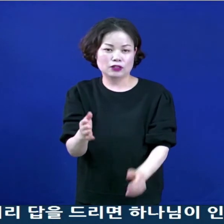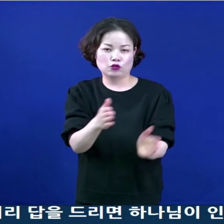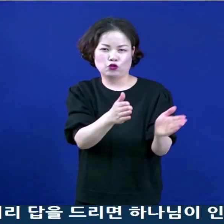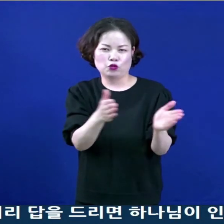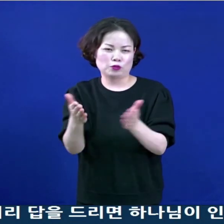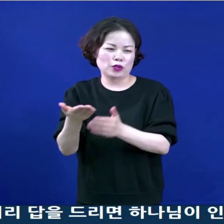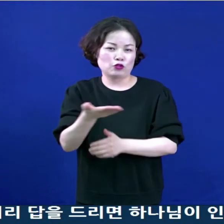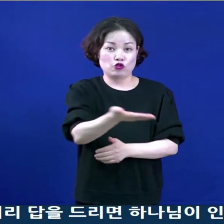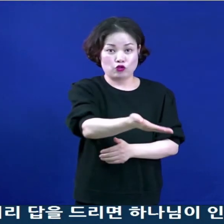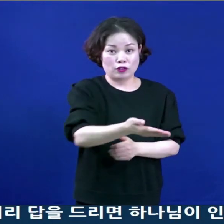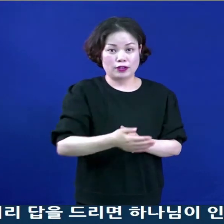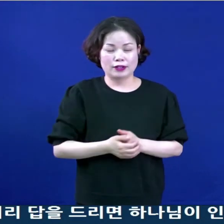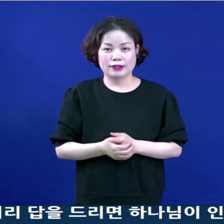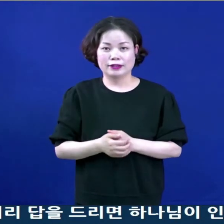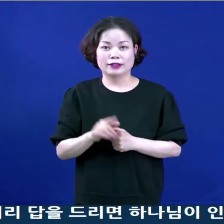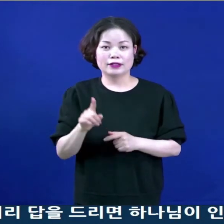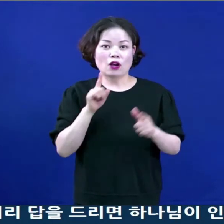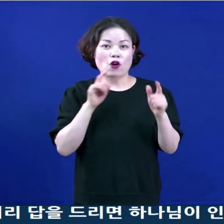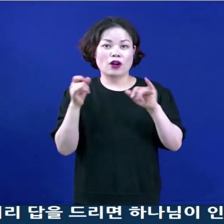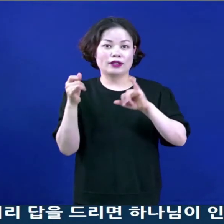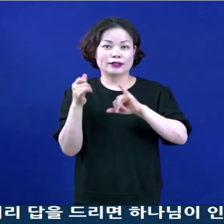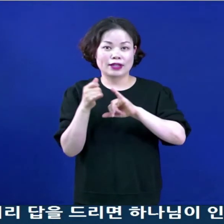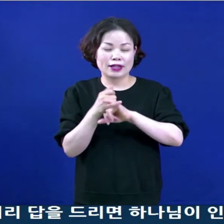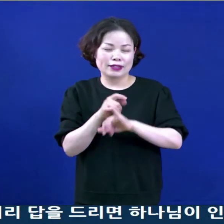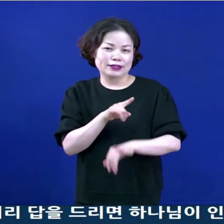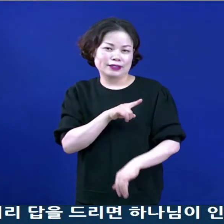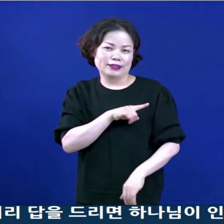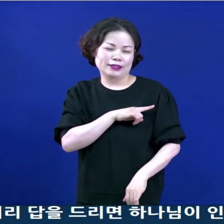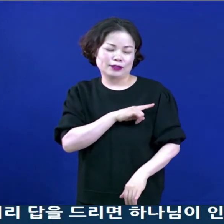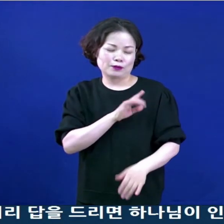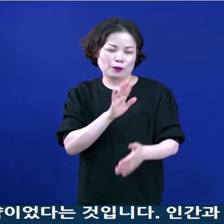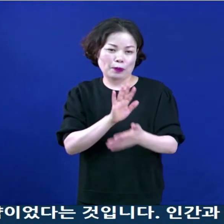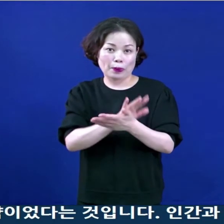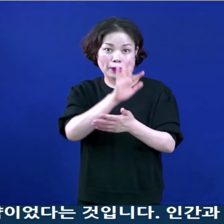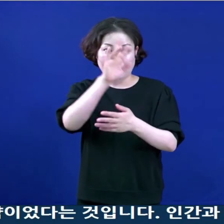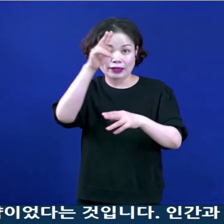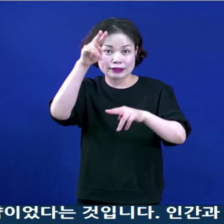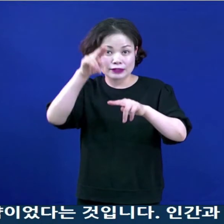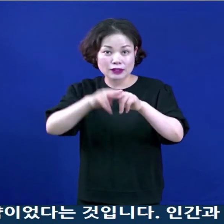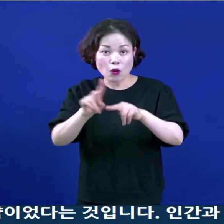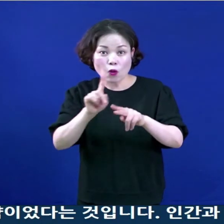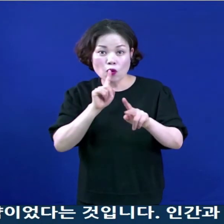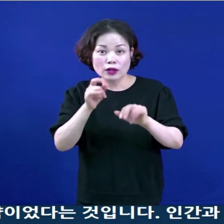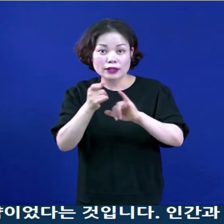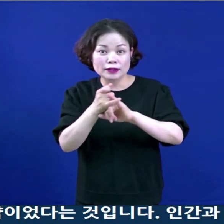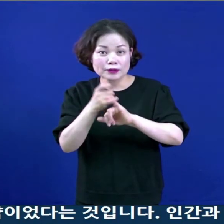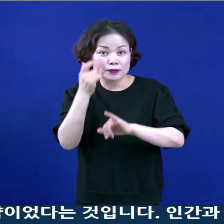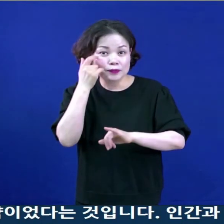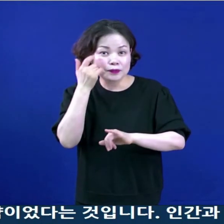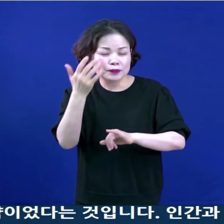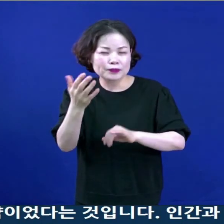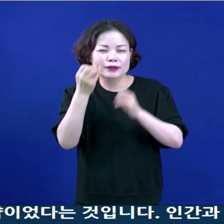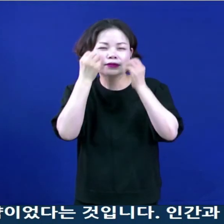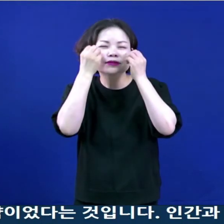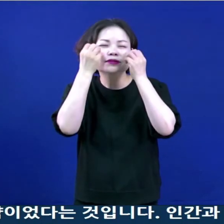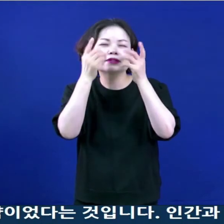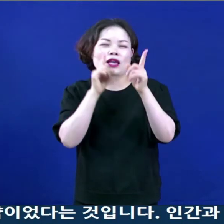것. 그리고 그 언약의 가장 빛나는 자리에 어떤 언약이 있습니까? 새